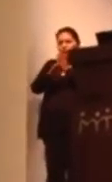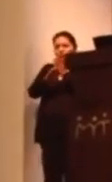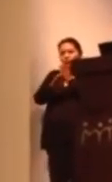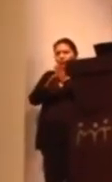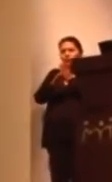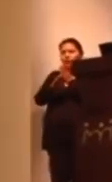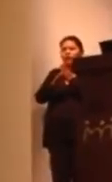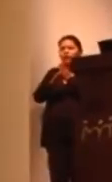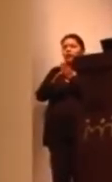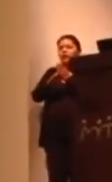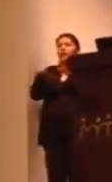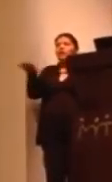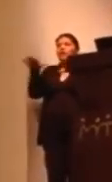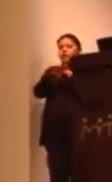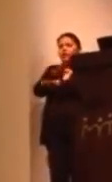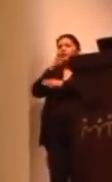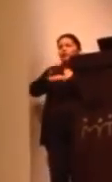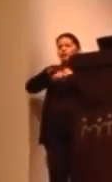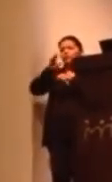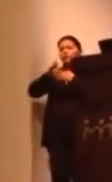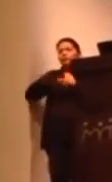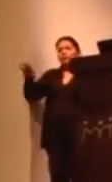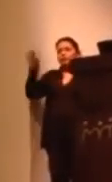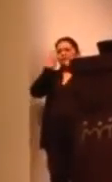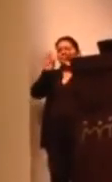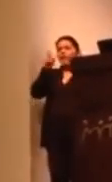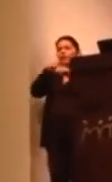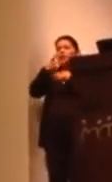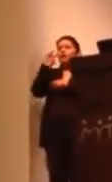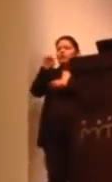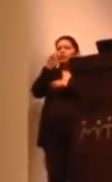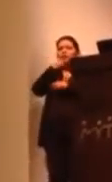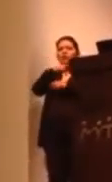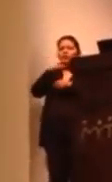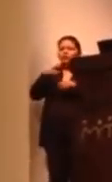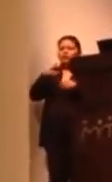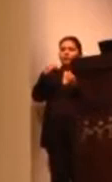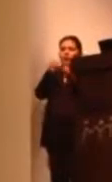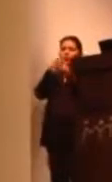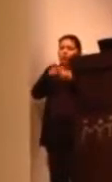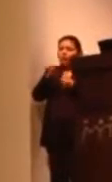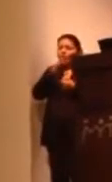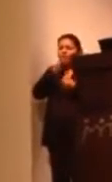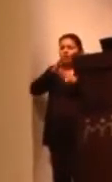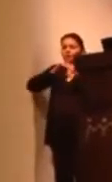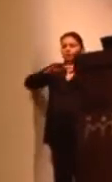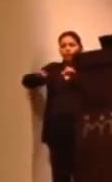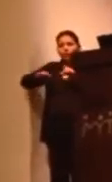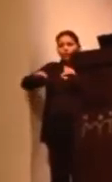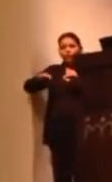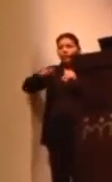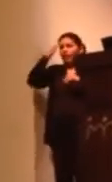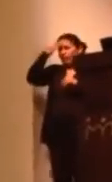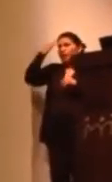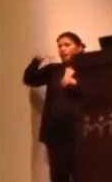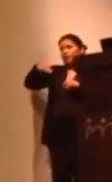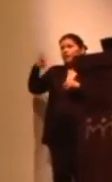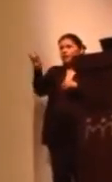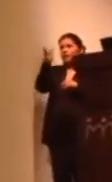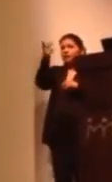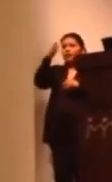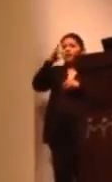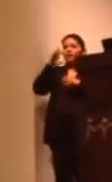Creo que en el cambio fundamental va a estar también el cambio de las reacciones de nuestros niños. ¿Saben cuántos niños